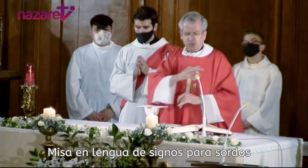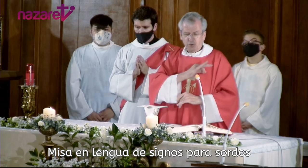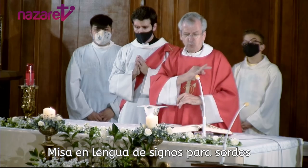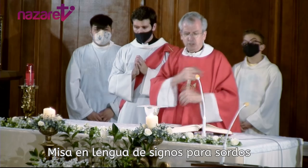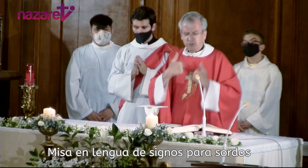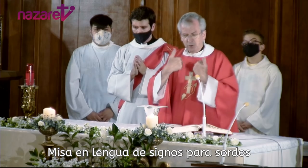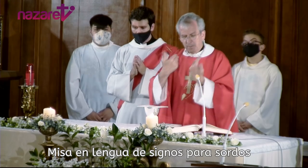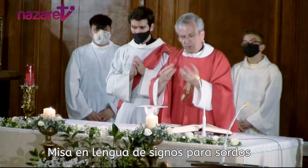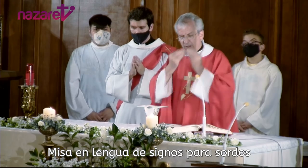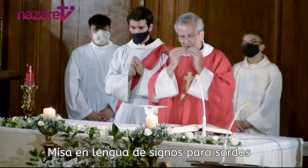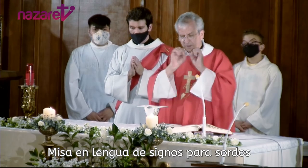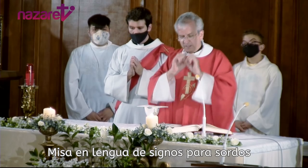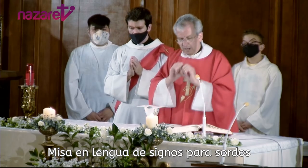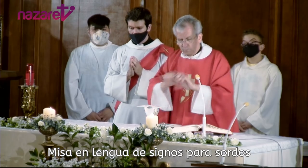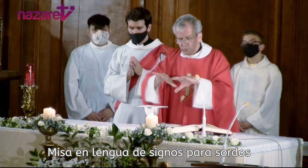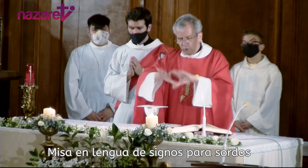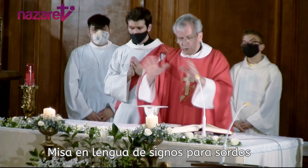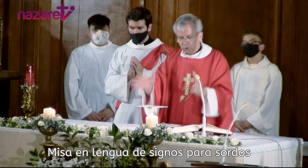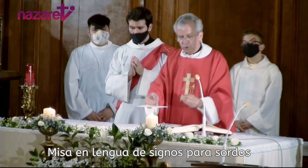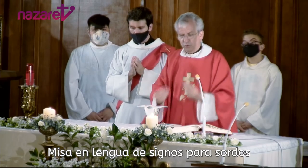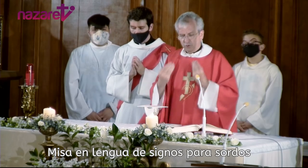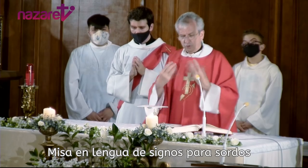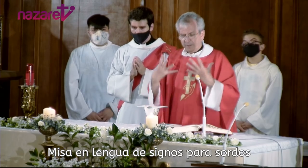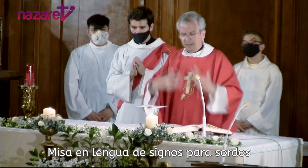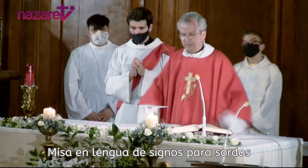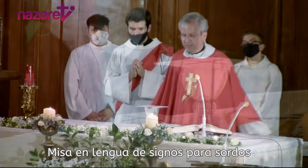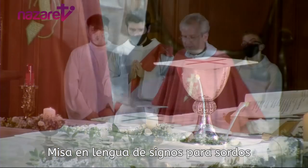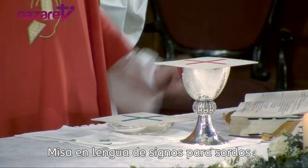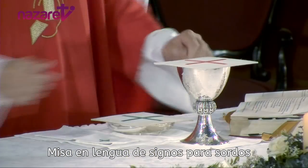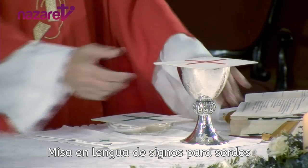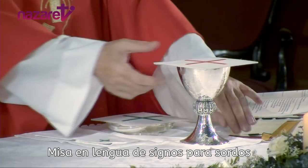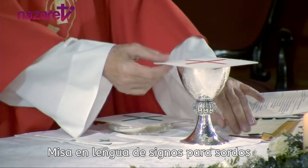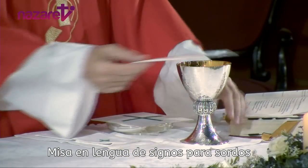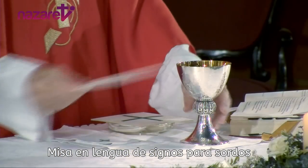Señor nuestro, por quien concedes al mundo todos los bienes.